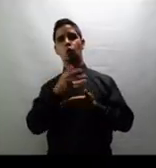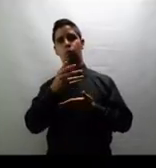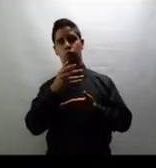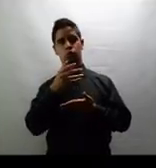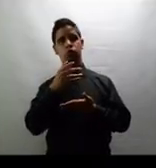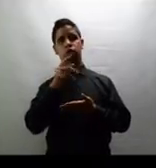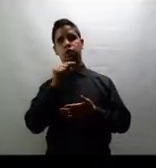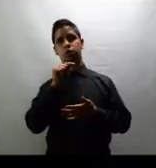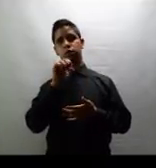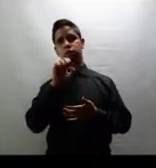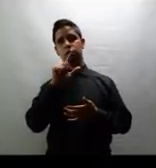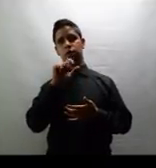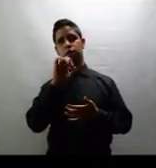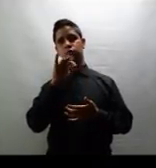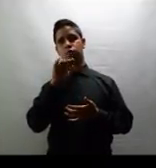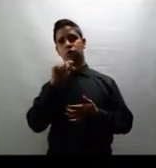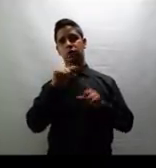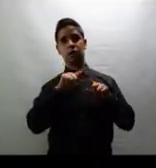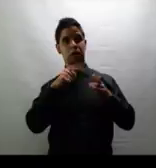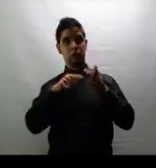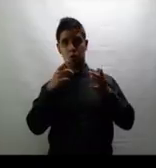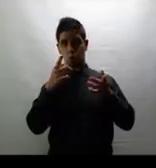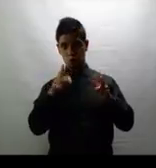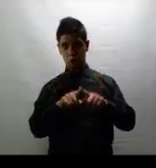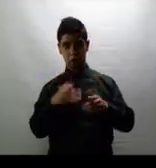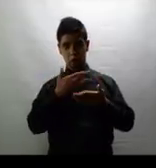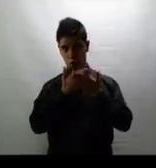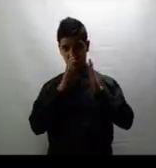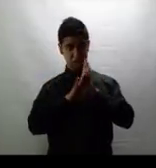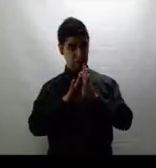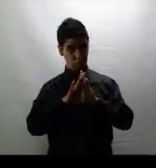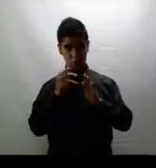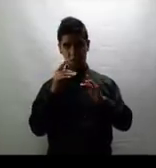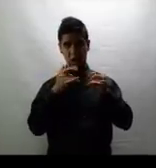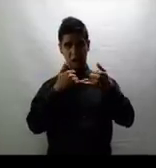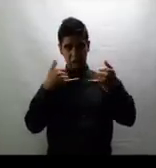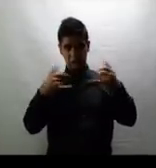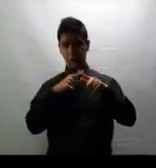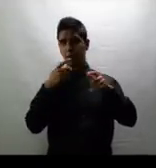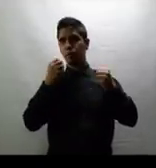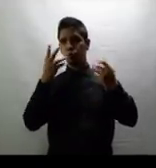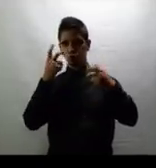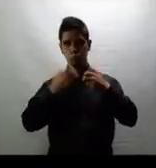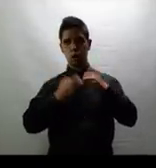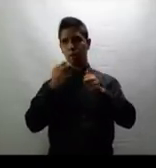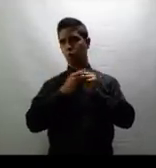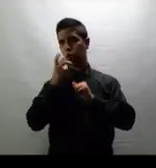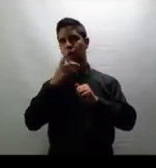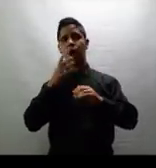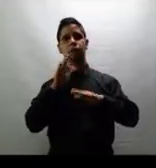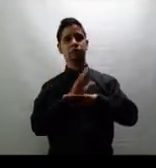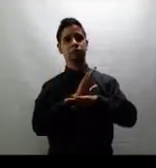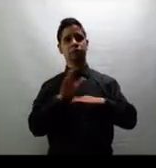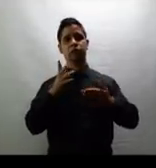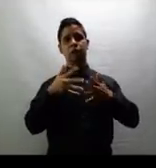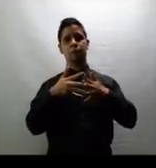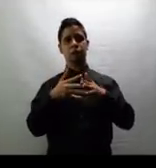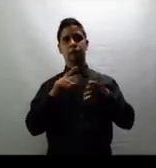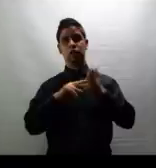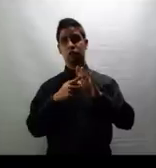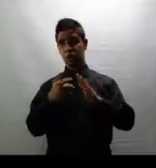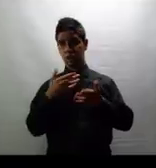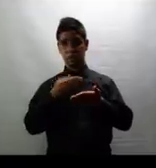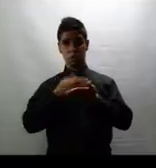teníamos desarrollo de líneas en la isla excederá había mucho problema con la compañía americana que estaba entonces se compra y se